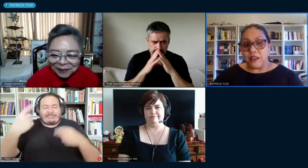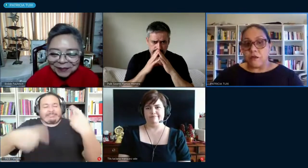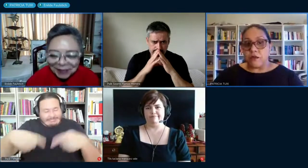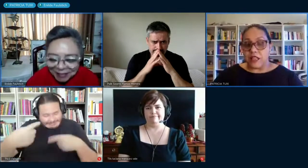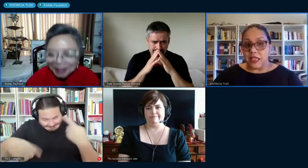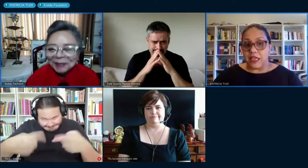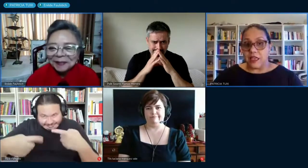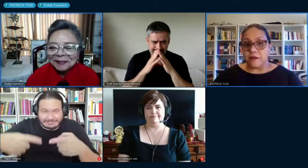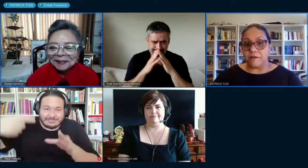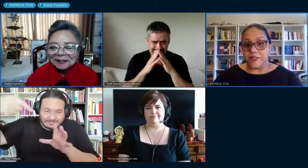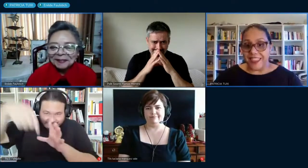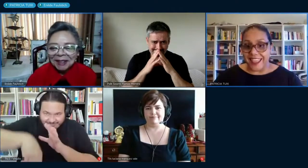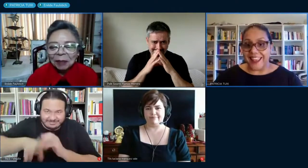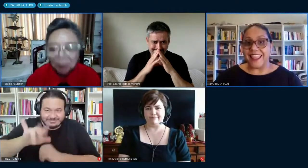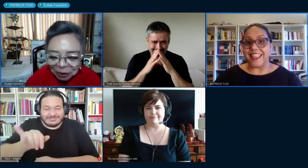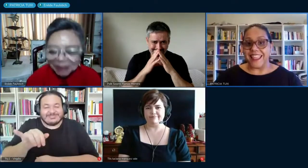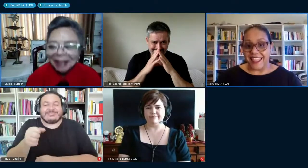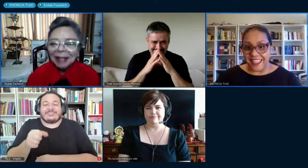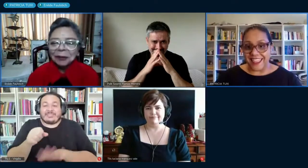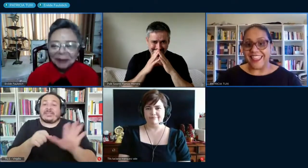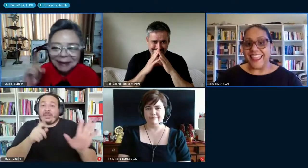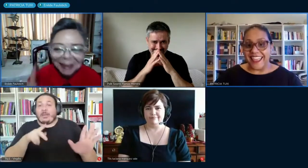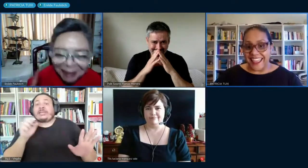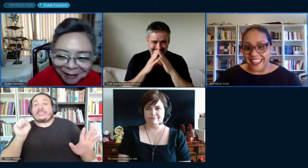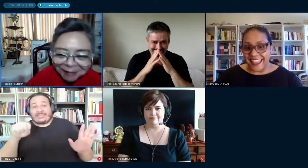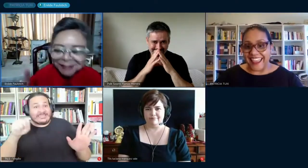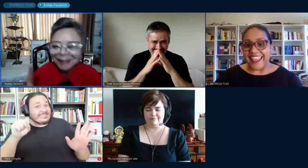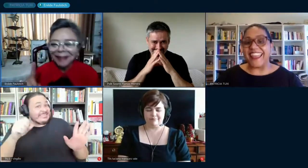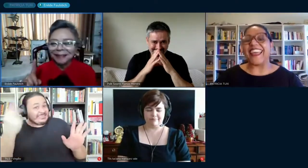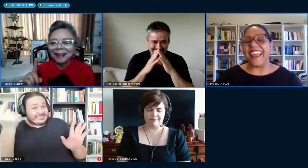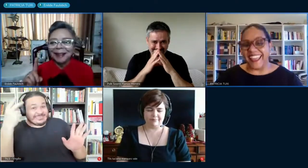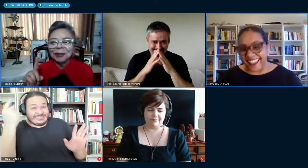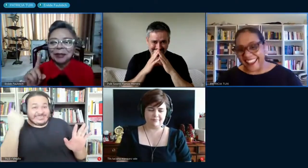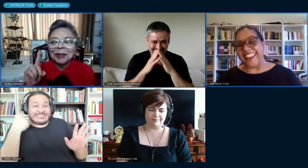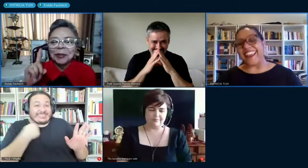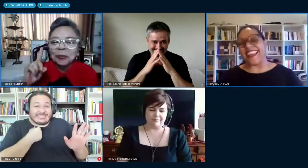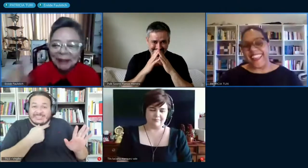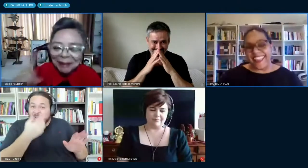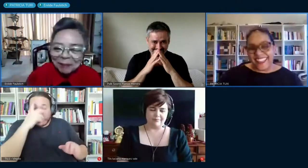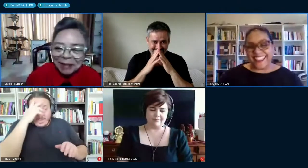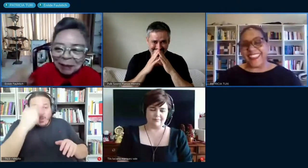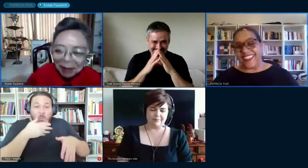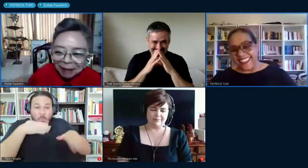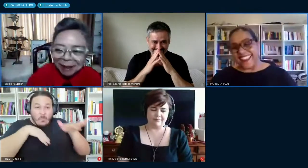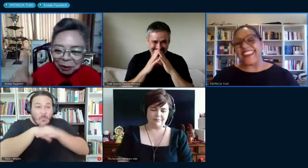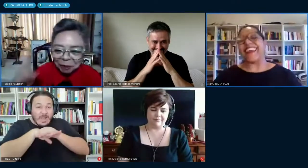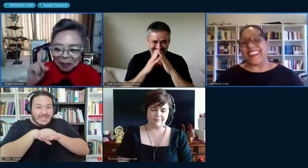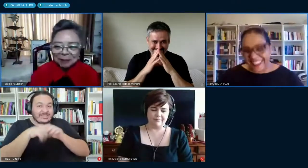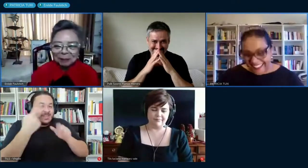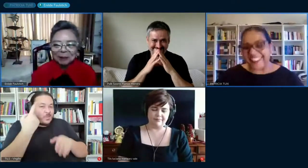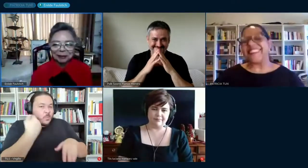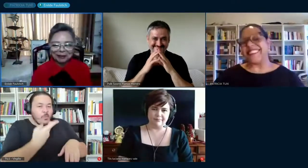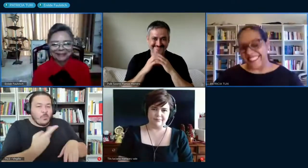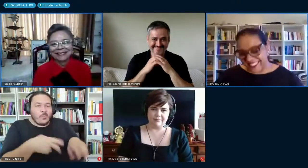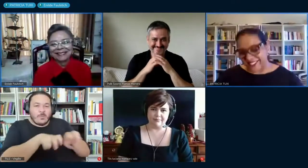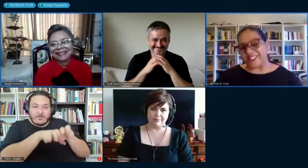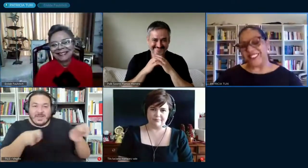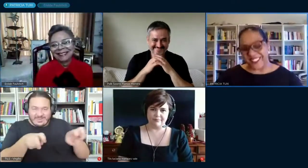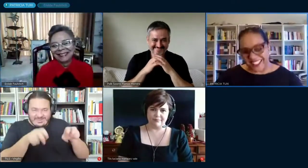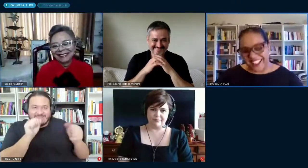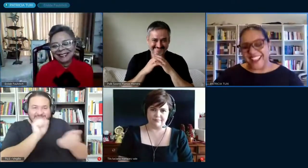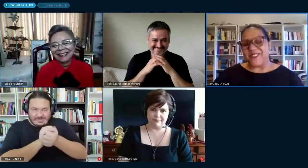né? Porque... Sim. Está na ponta da língua, desde de uma determinada banca que nós participamos.